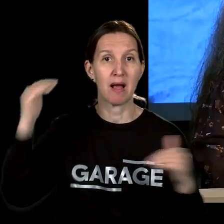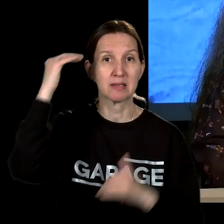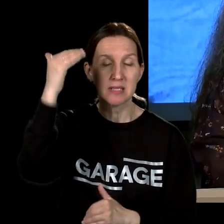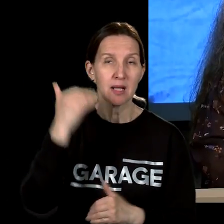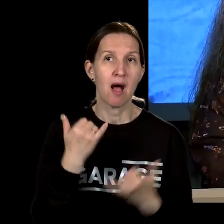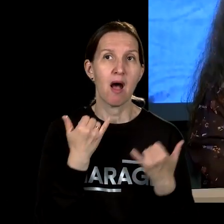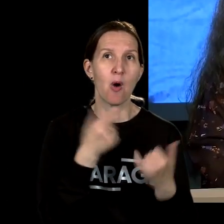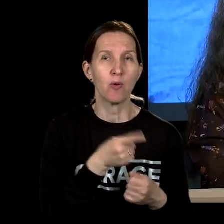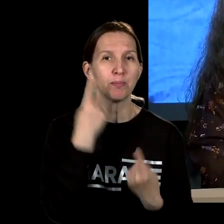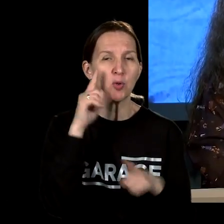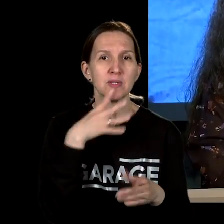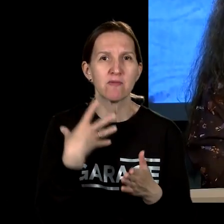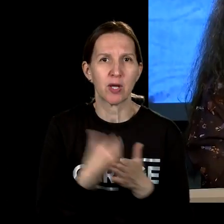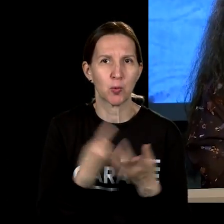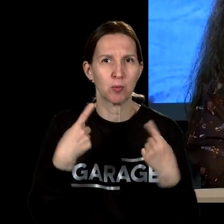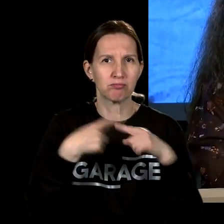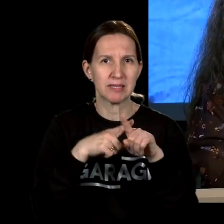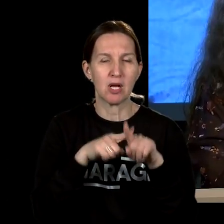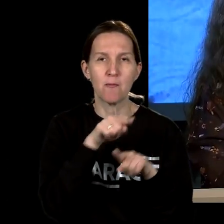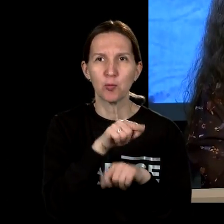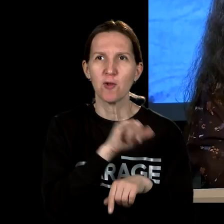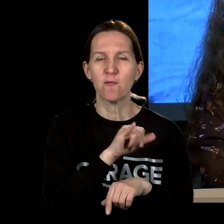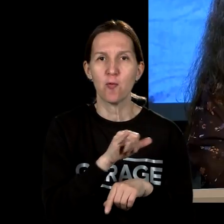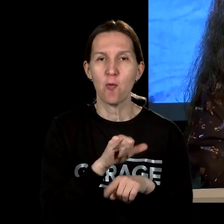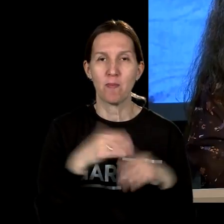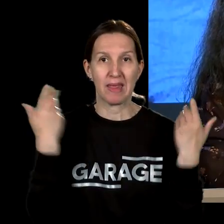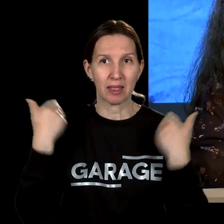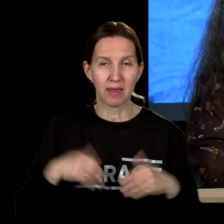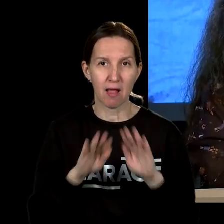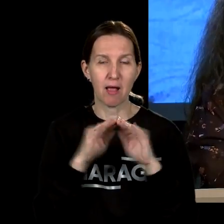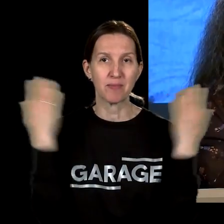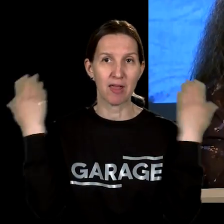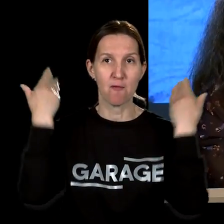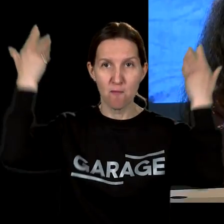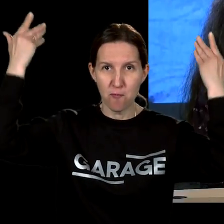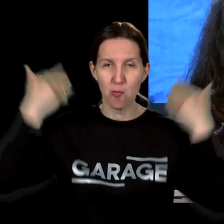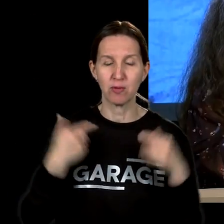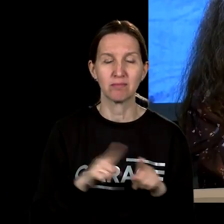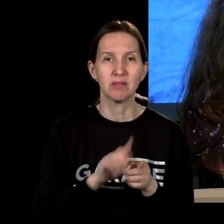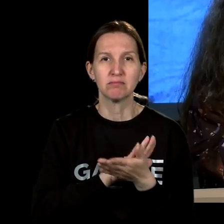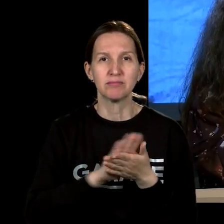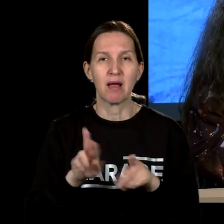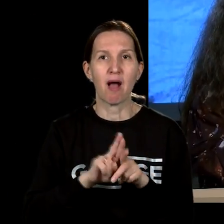придумывает свою технику, вот эта вот абсолютная там фарфоровая белизна тела и фона, по которой он рисует.